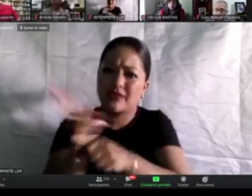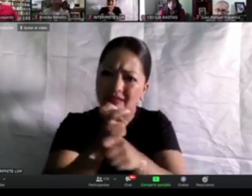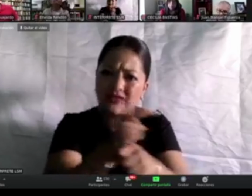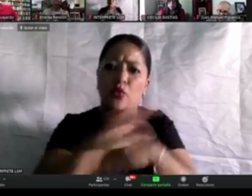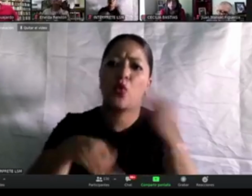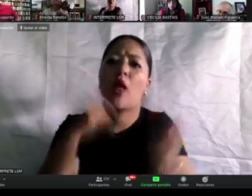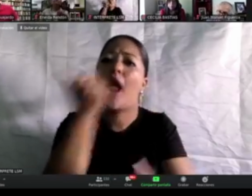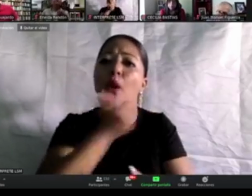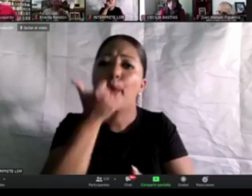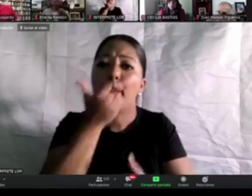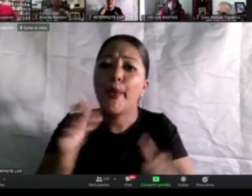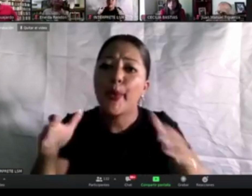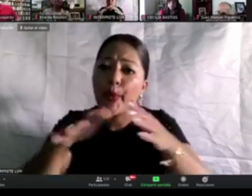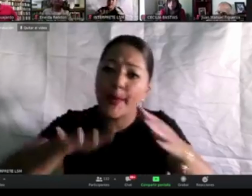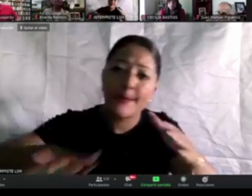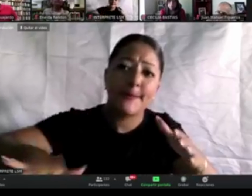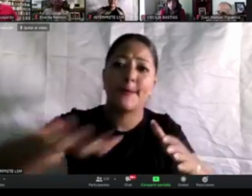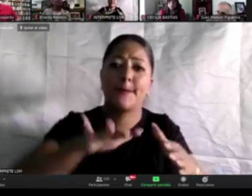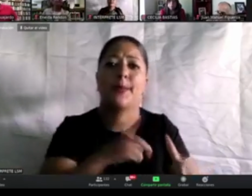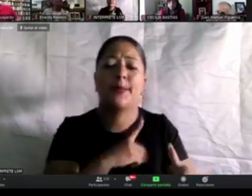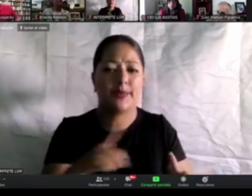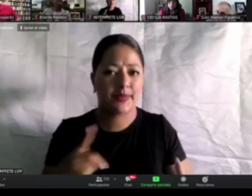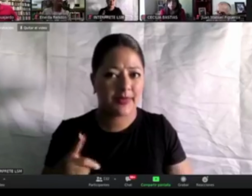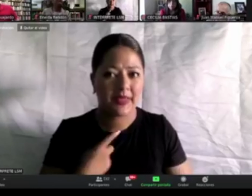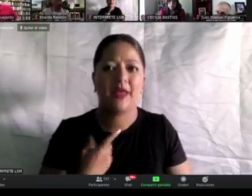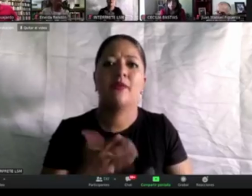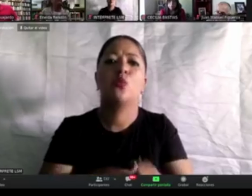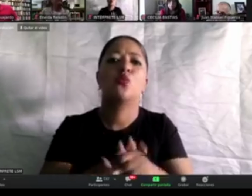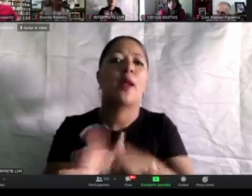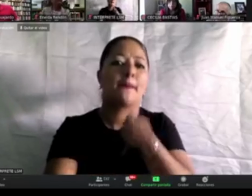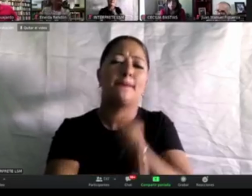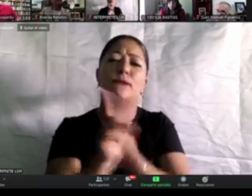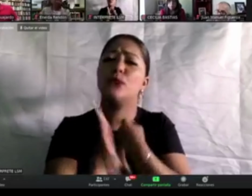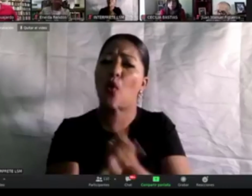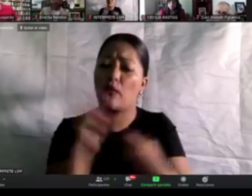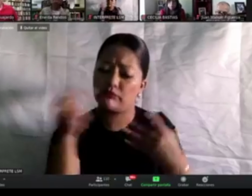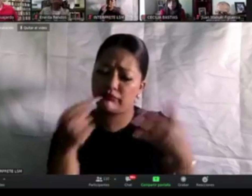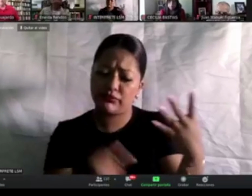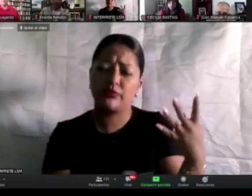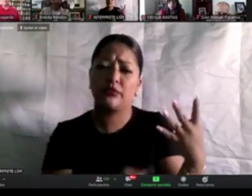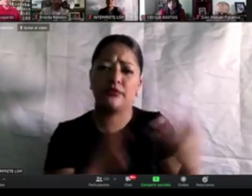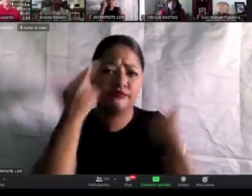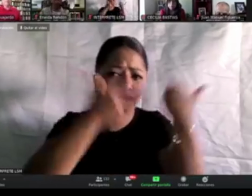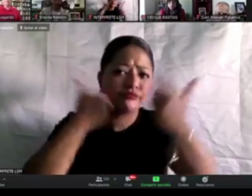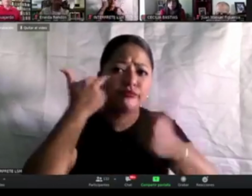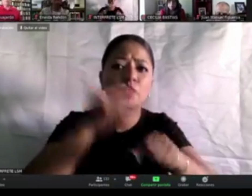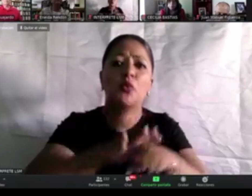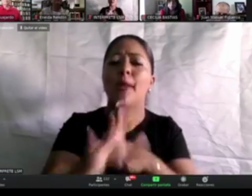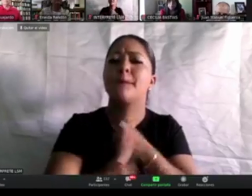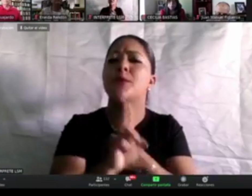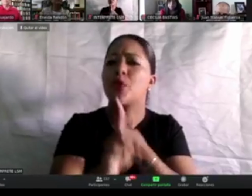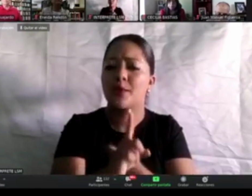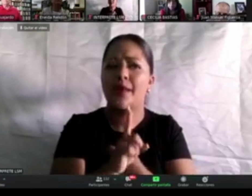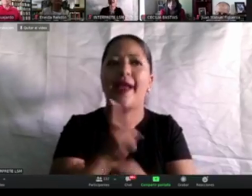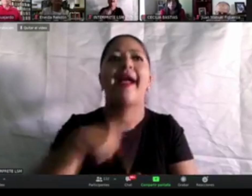hacer un una matriz es decir cuáles son las problemáticas ver cuál es la vinculación que tienen las mismas problemáticas y